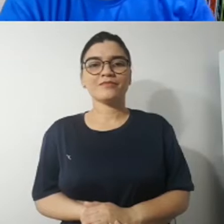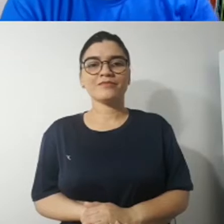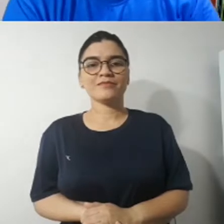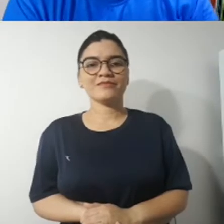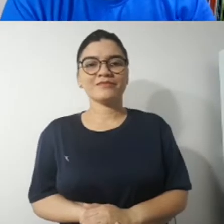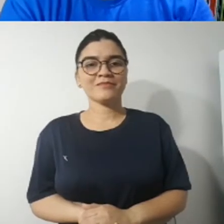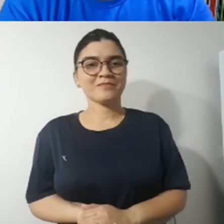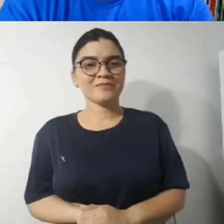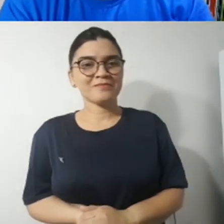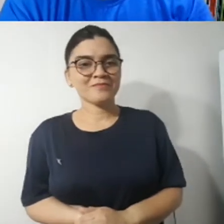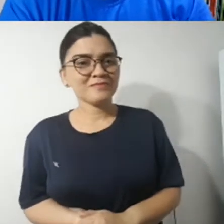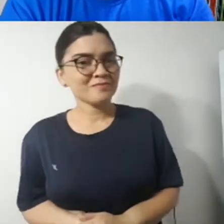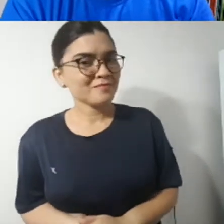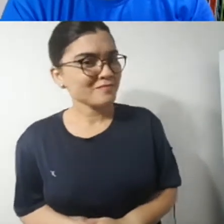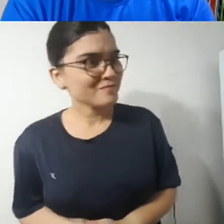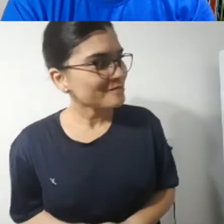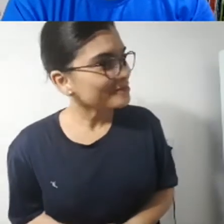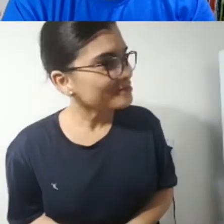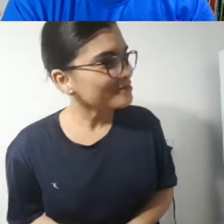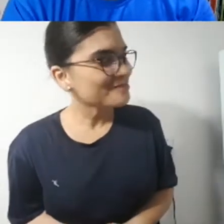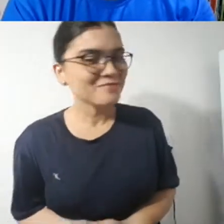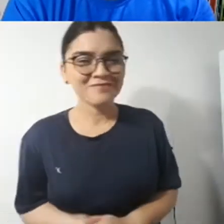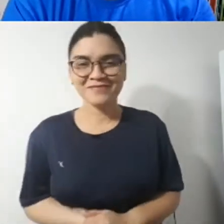Temos aqui?